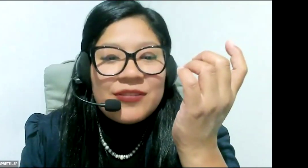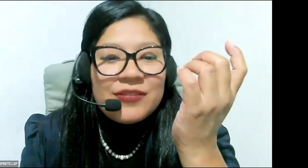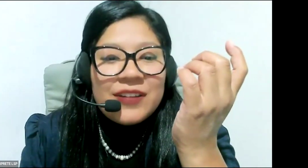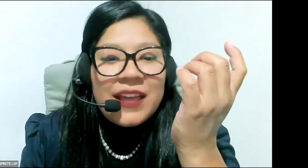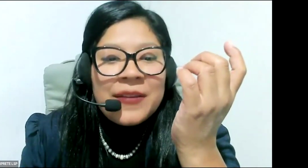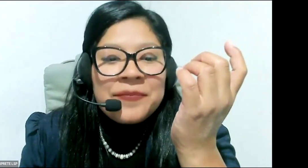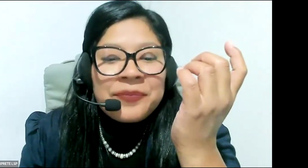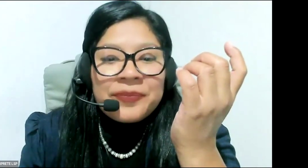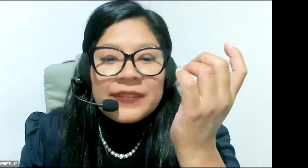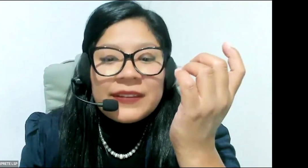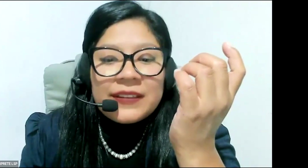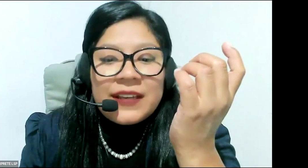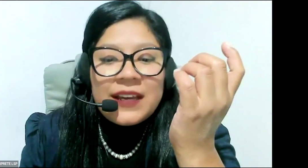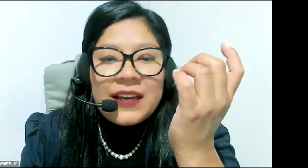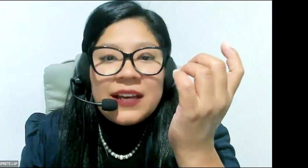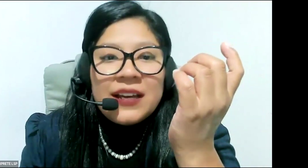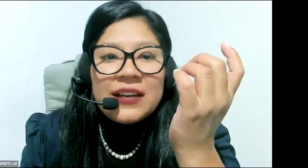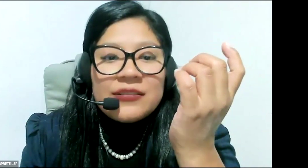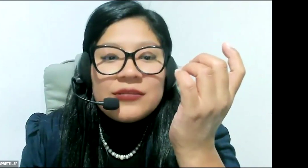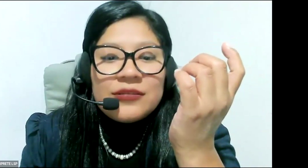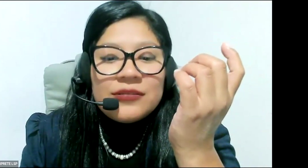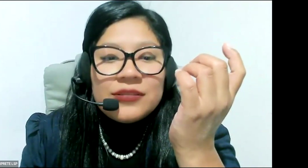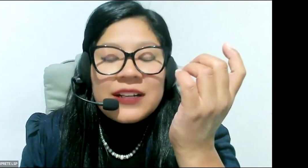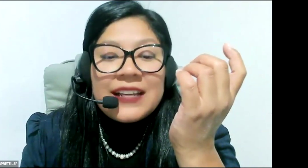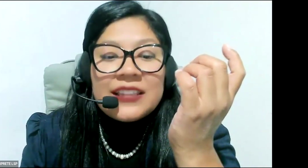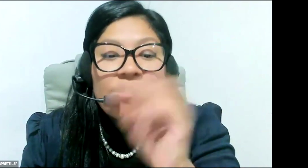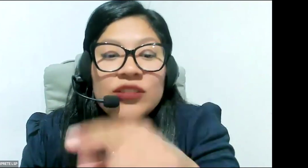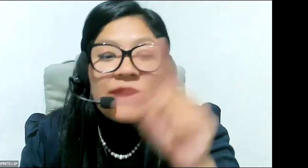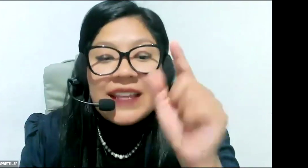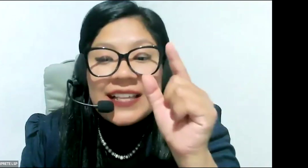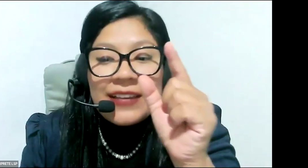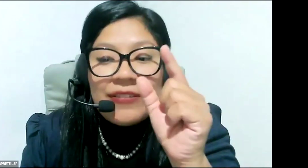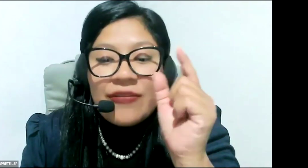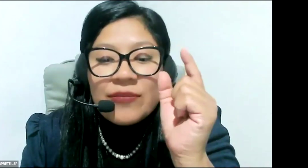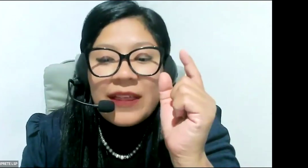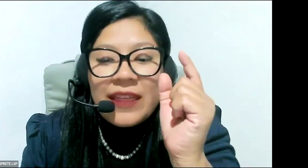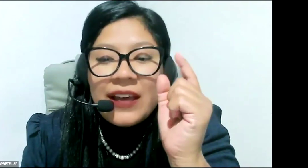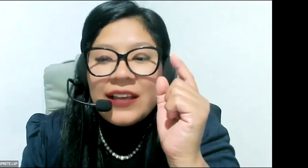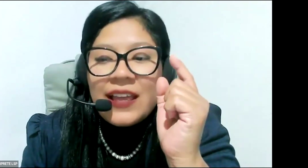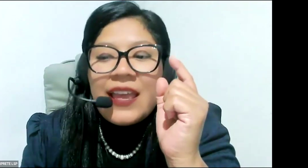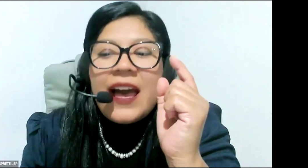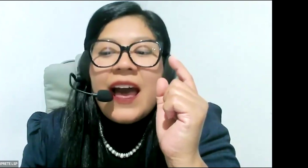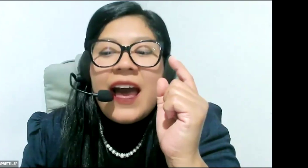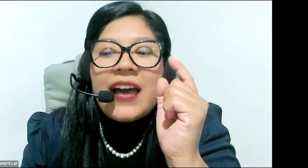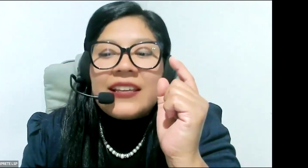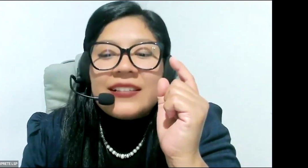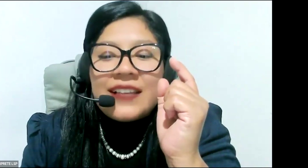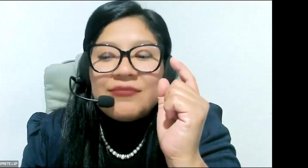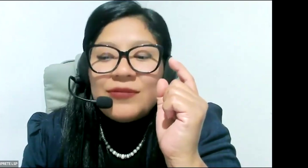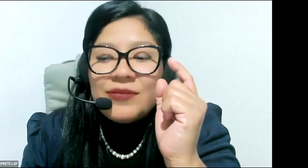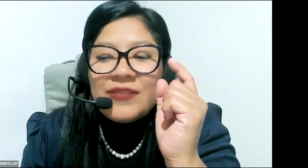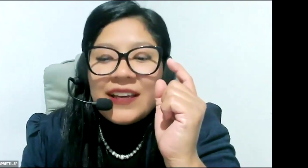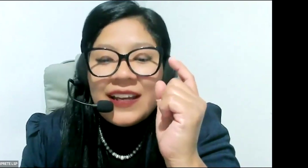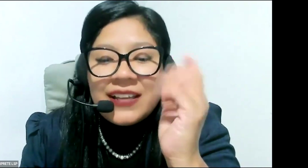vamos con Ajá con cañete No te olvides la c bien formada ahí